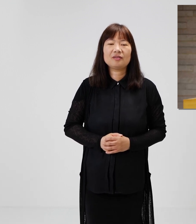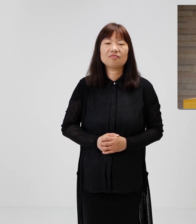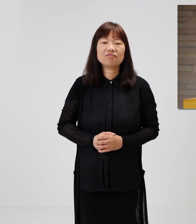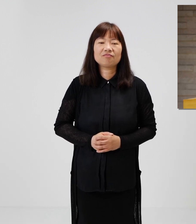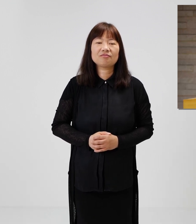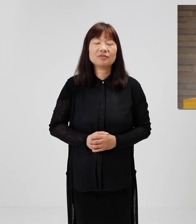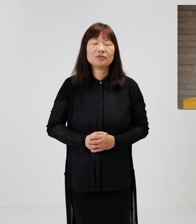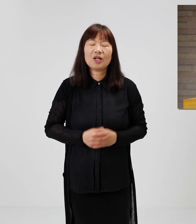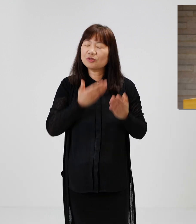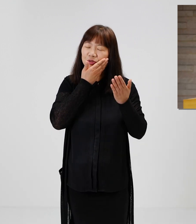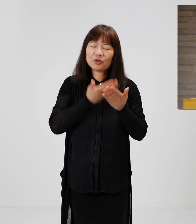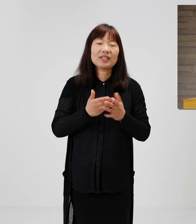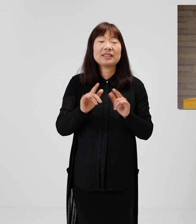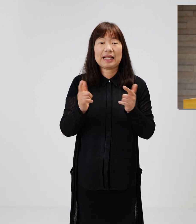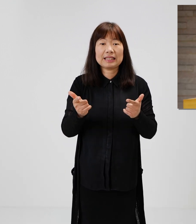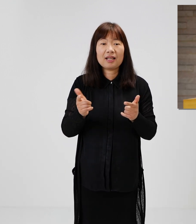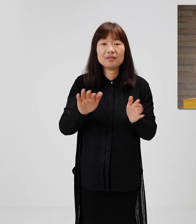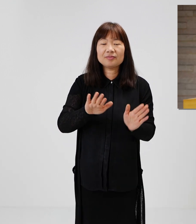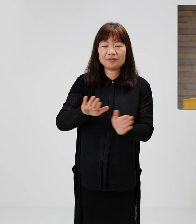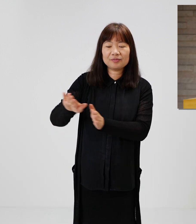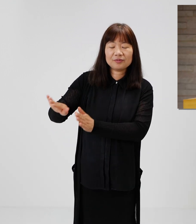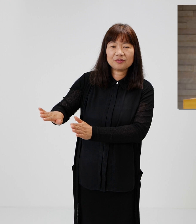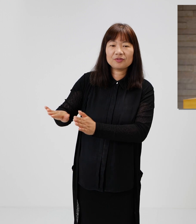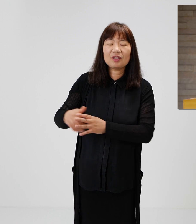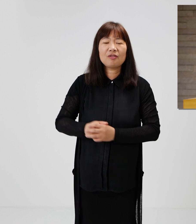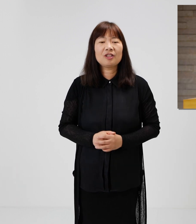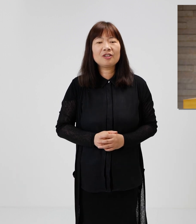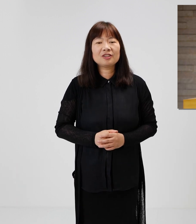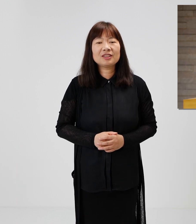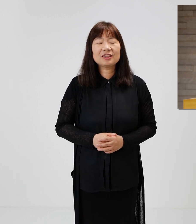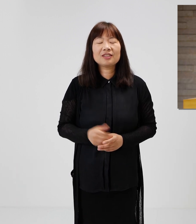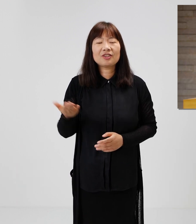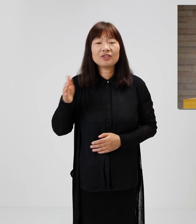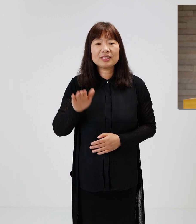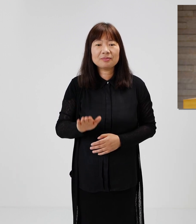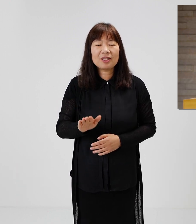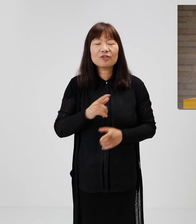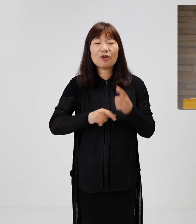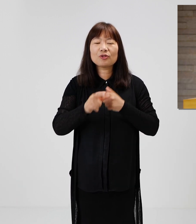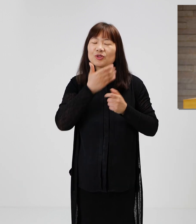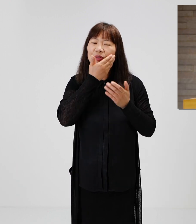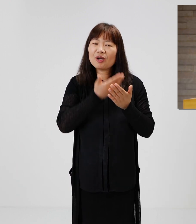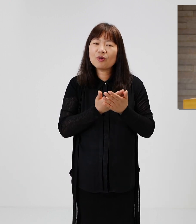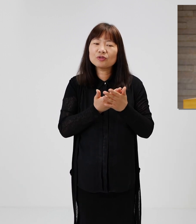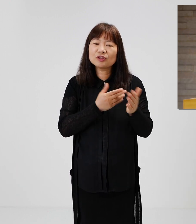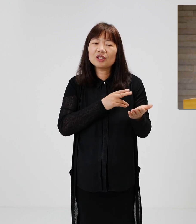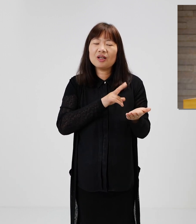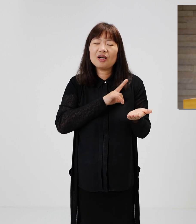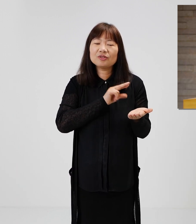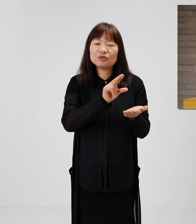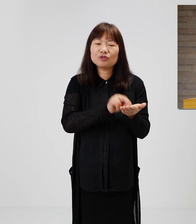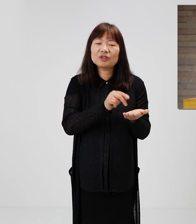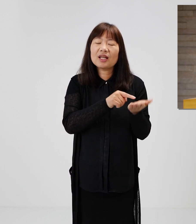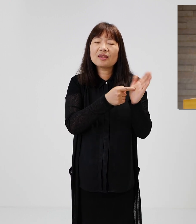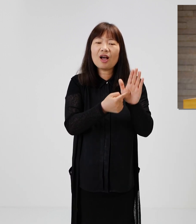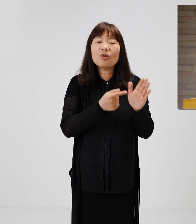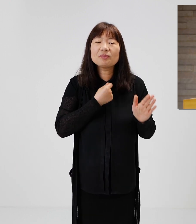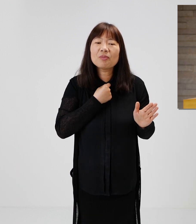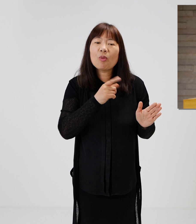들으시면 되고 그러면 도대체 어떤 주제를 설명하고 싶었던 걸까? 두 가지예요.